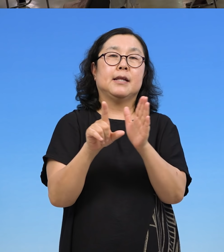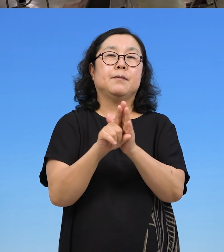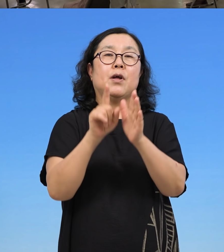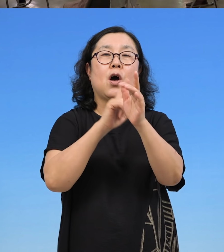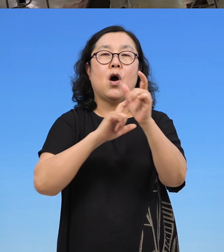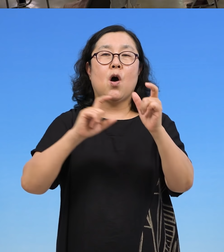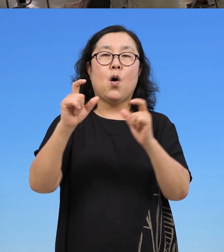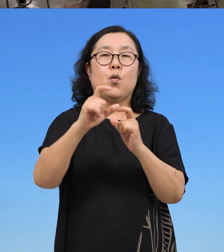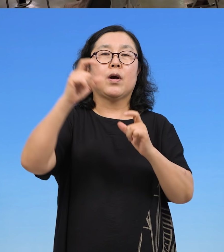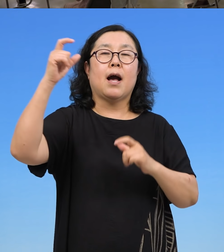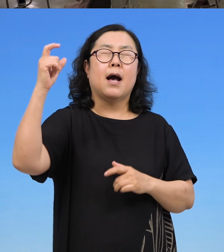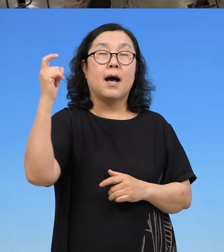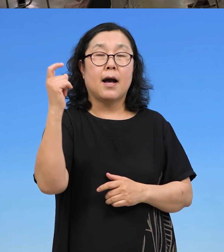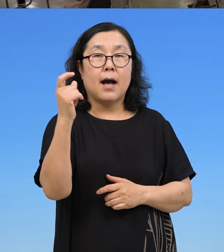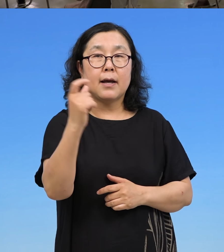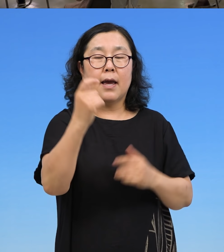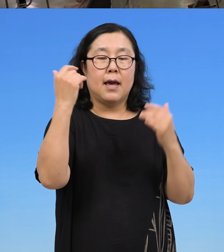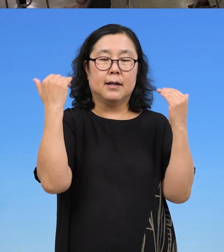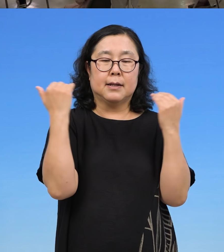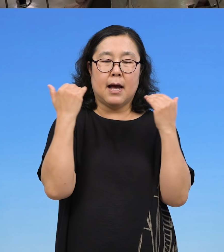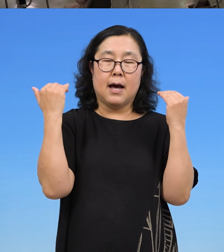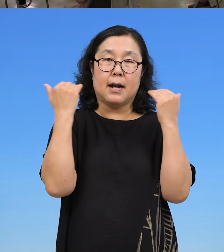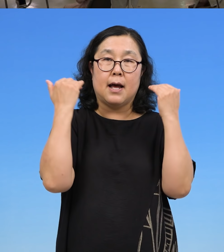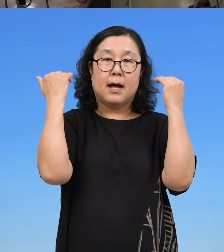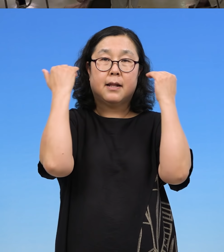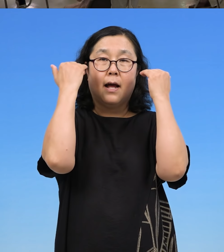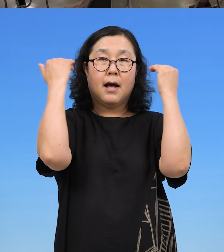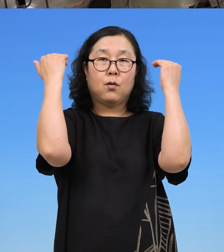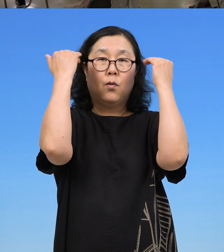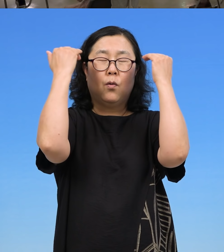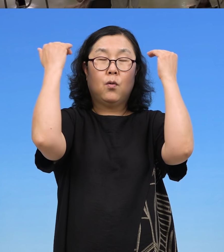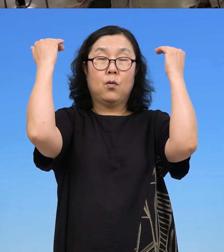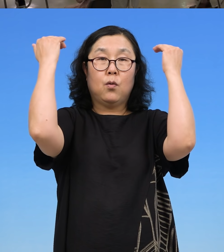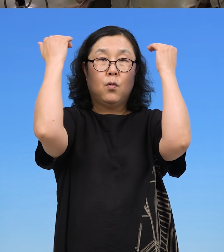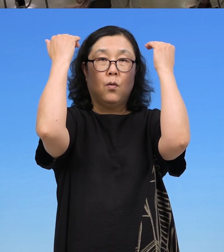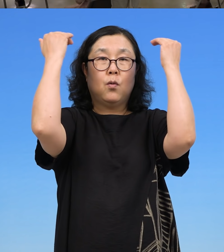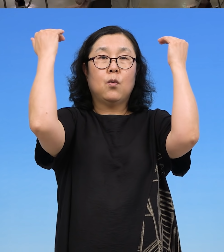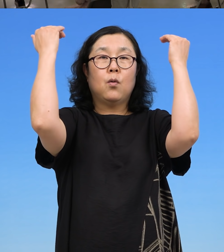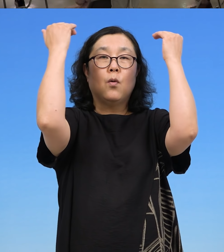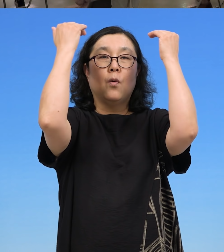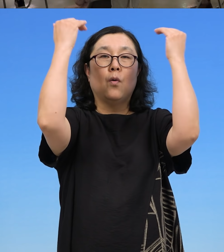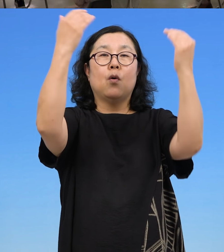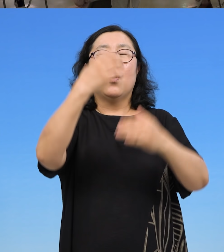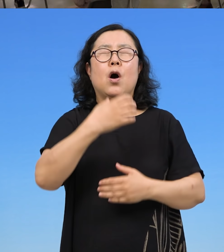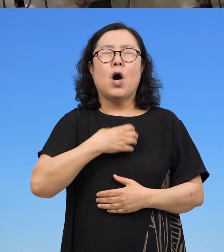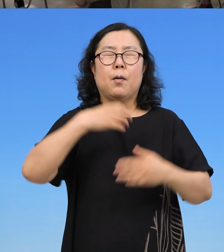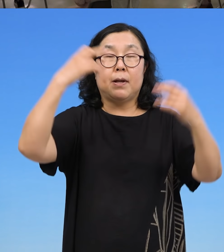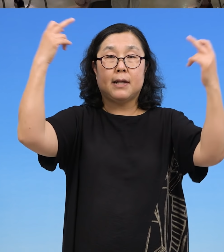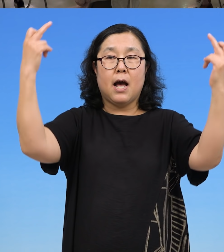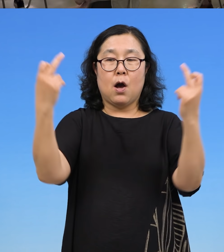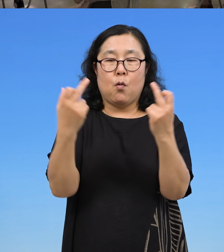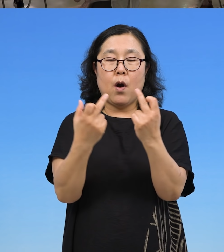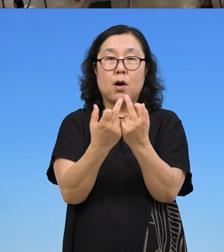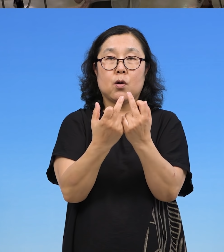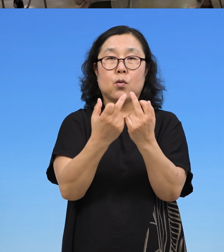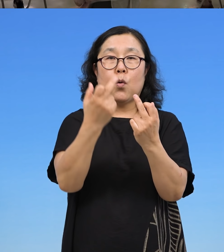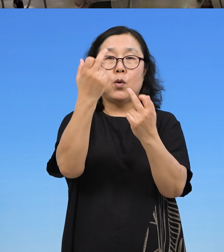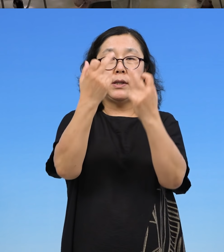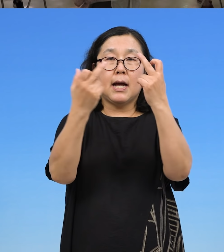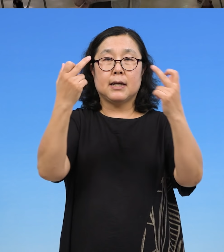더욱 강하게 자라나고 험한 산과 골짜기